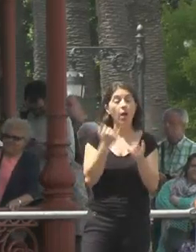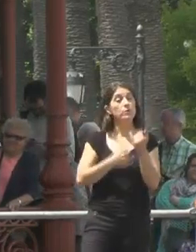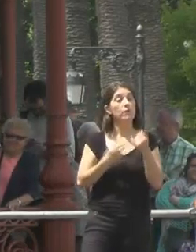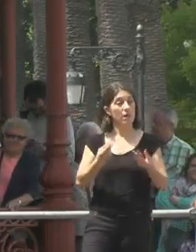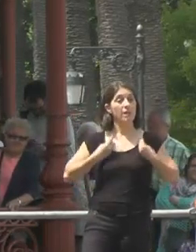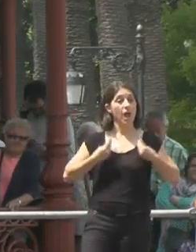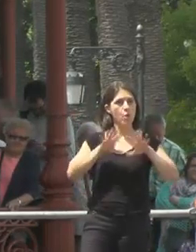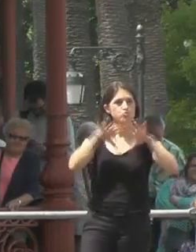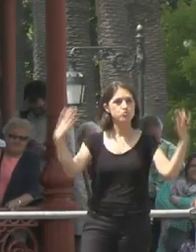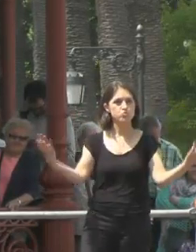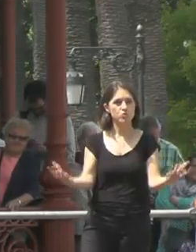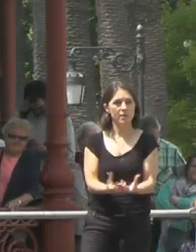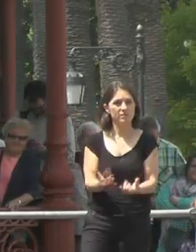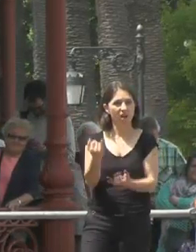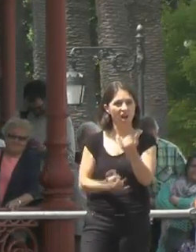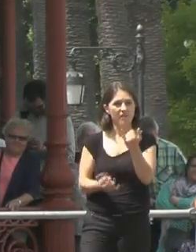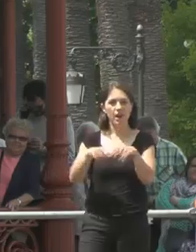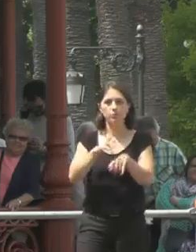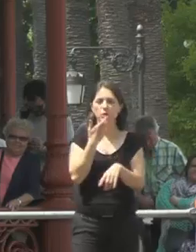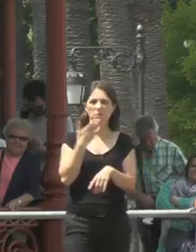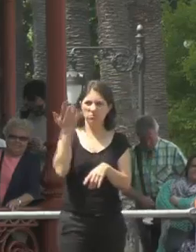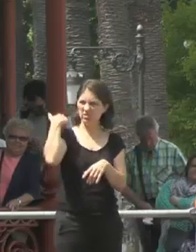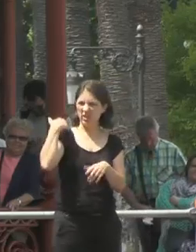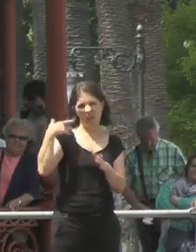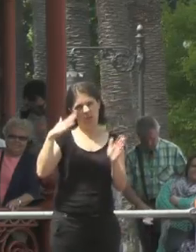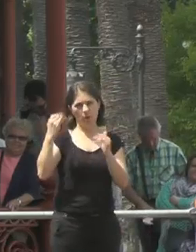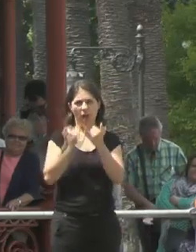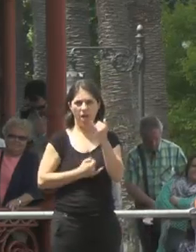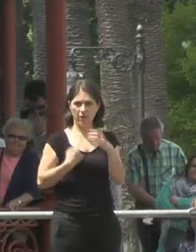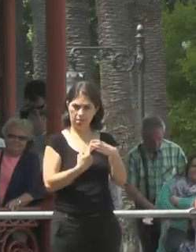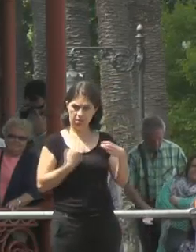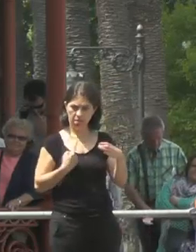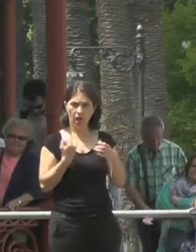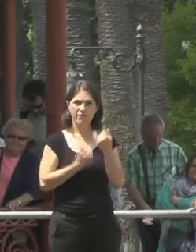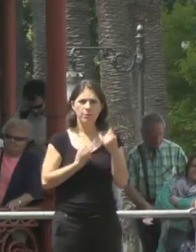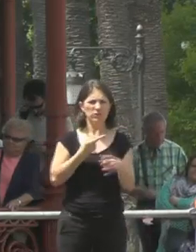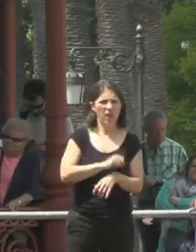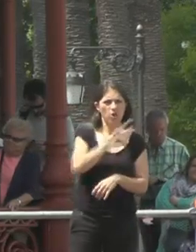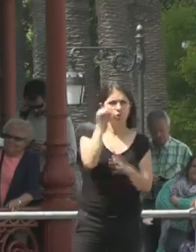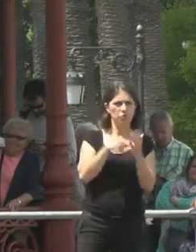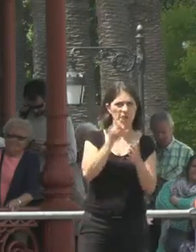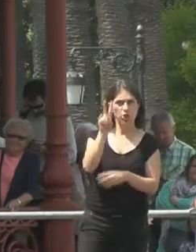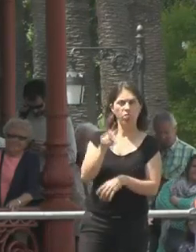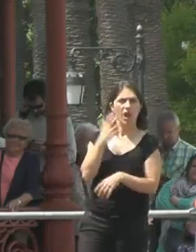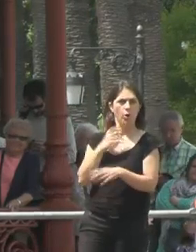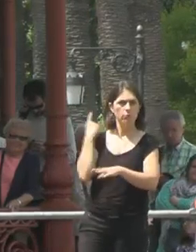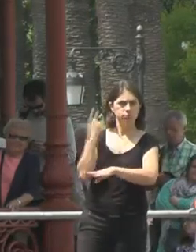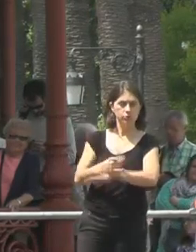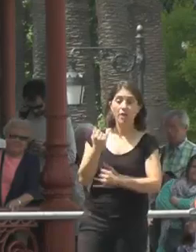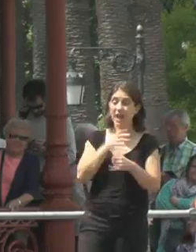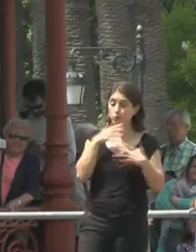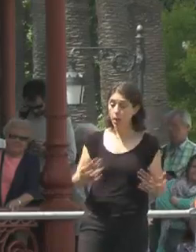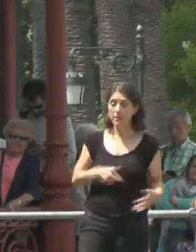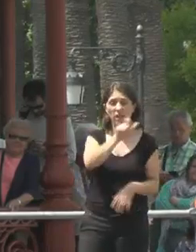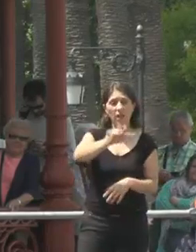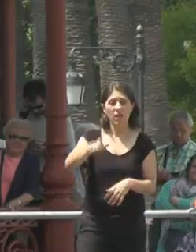universal, a pesar de la exclusión sanitaria, ese apartheid sanitario que impuso Rajoy en el 2012. Hoy en día todos los valencianos y